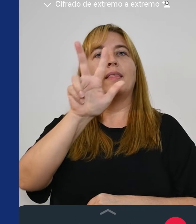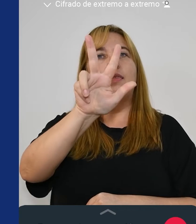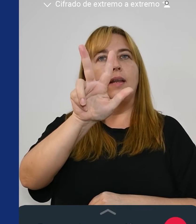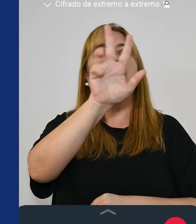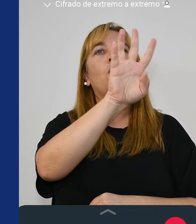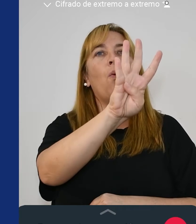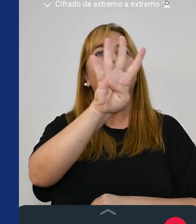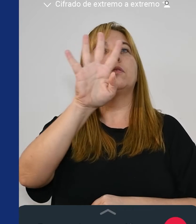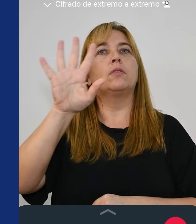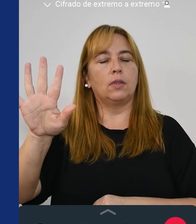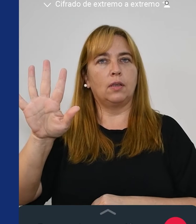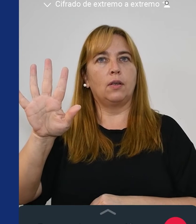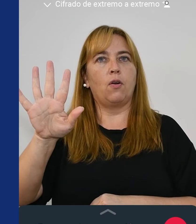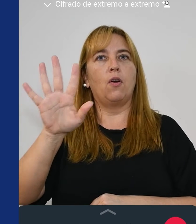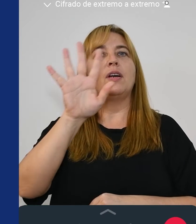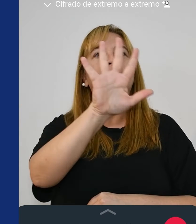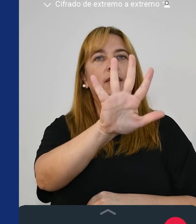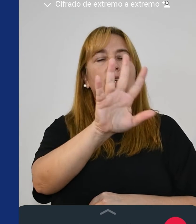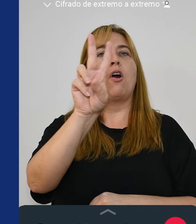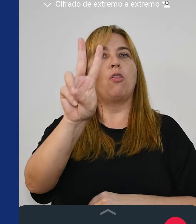345-529-2222.